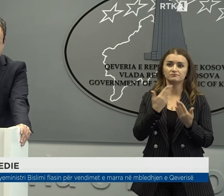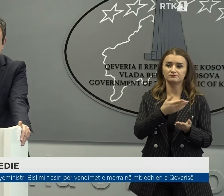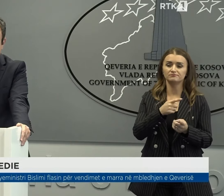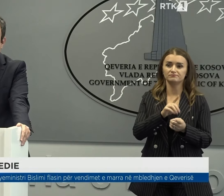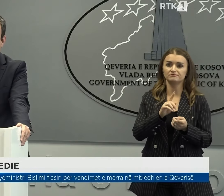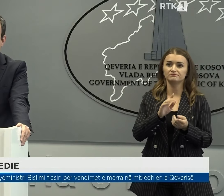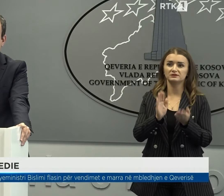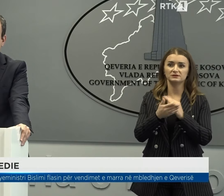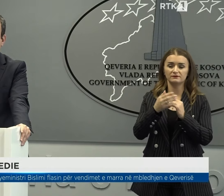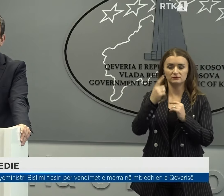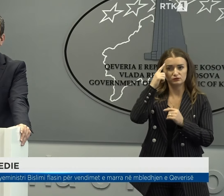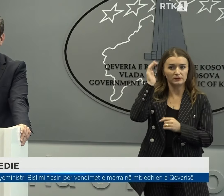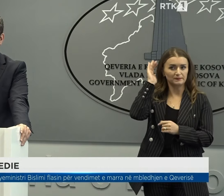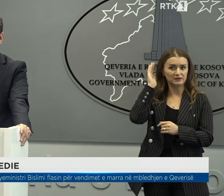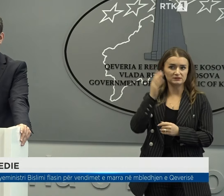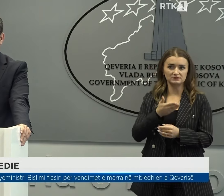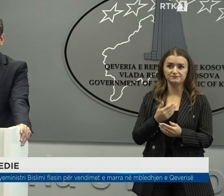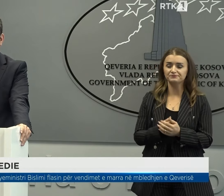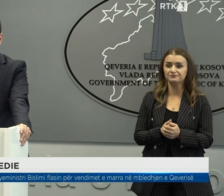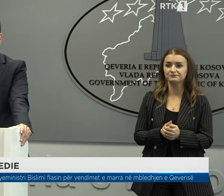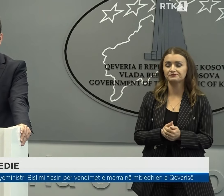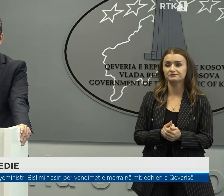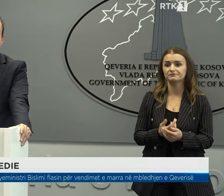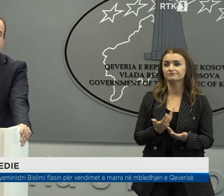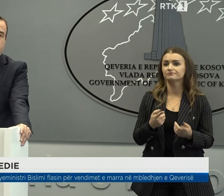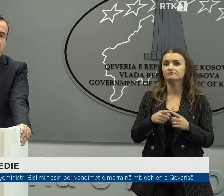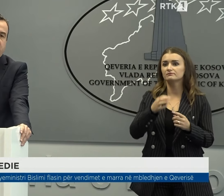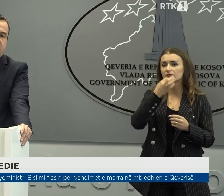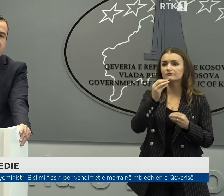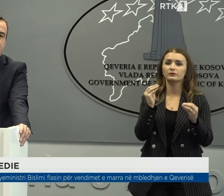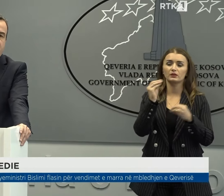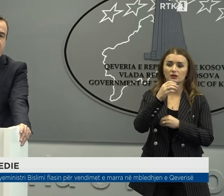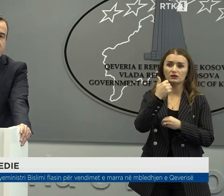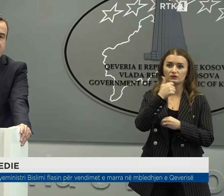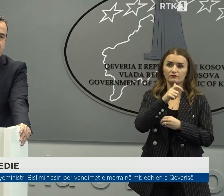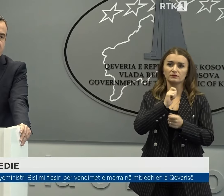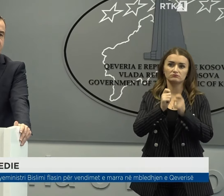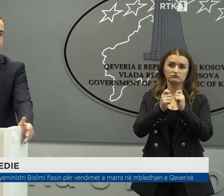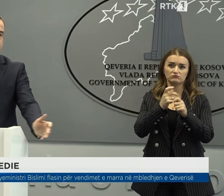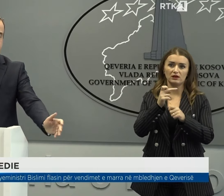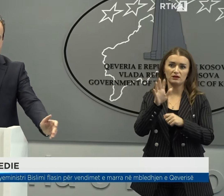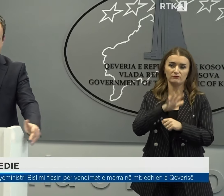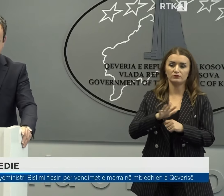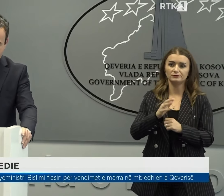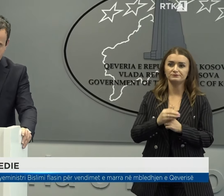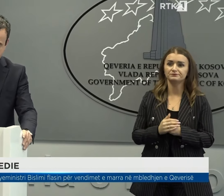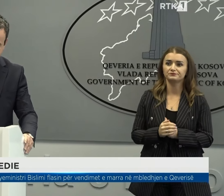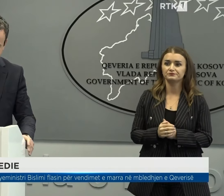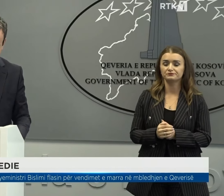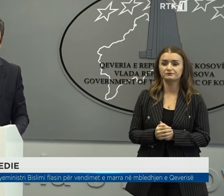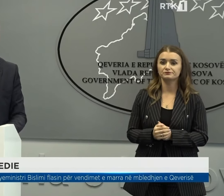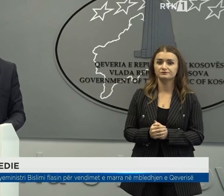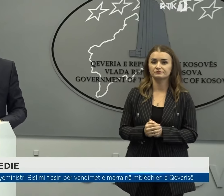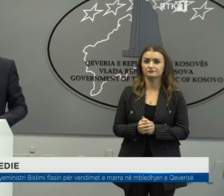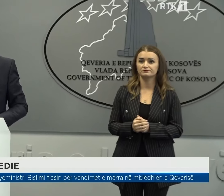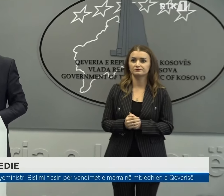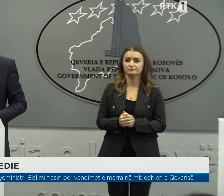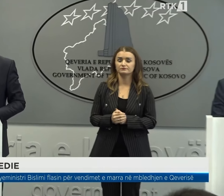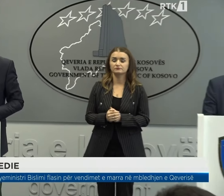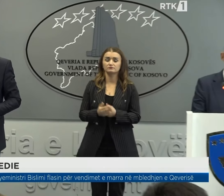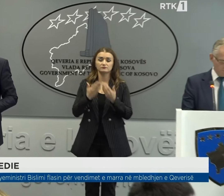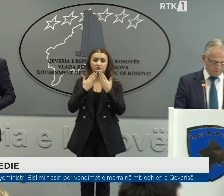njëherë zëvendës kryeministit të parë për integrim evropian, dialog dhe zhvillim besnik beslimi. Faleminderit